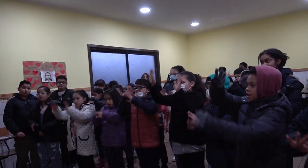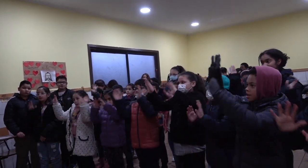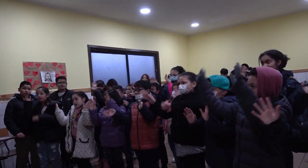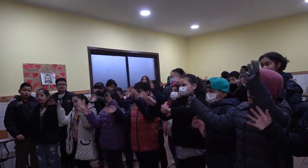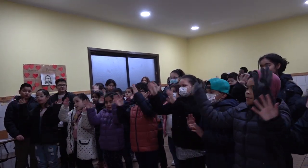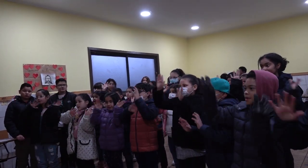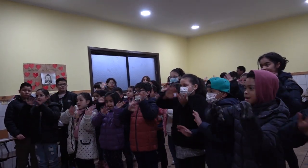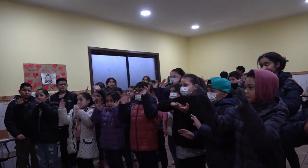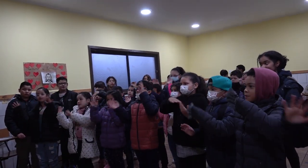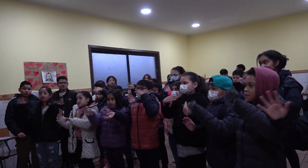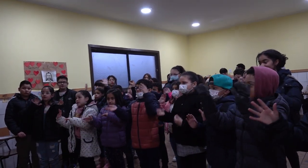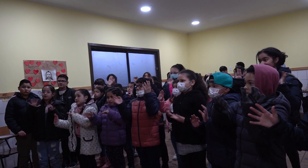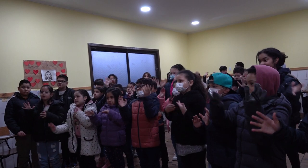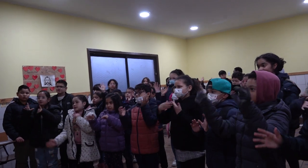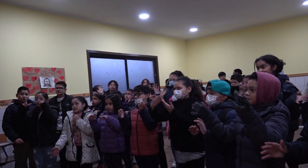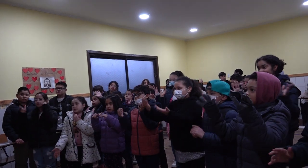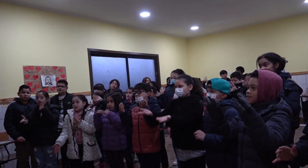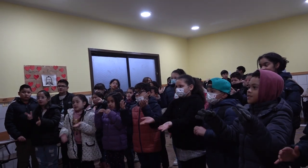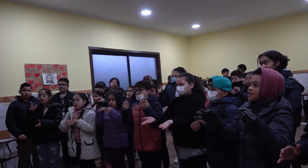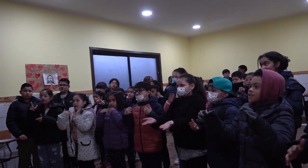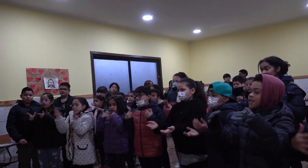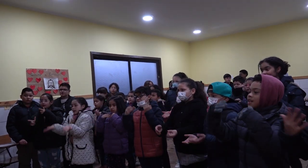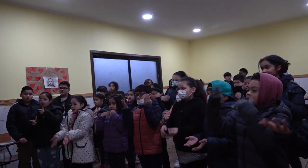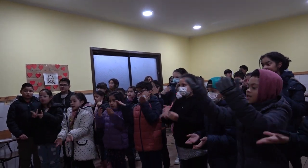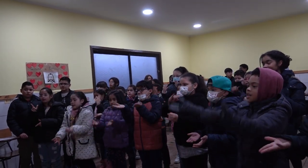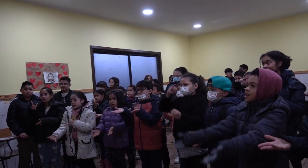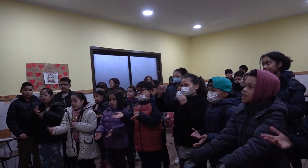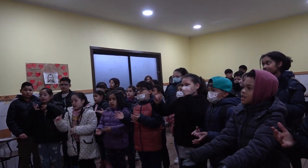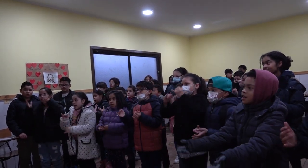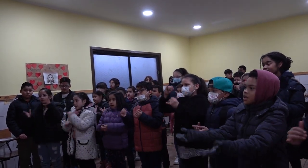Alza las manos.